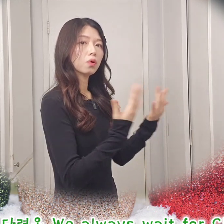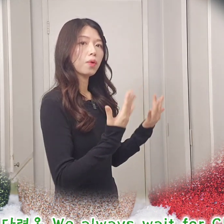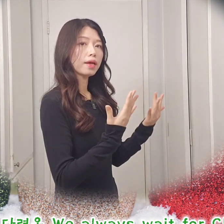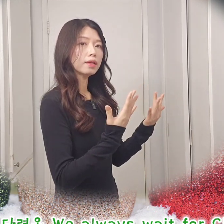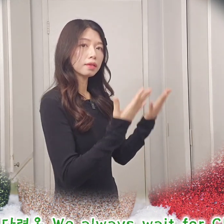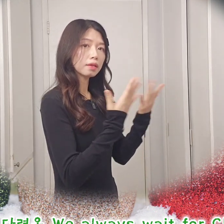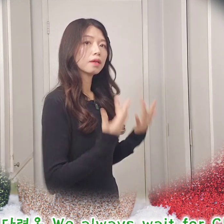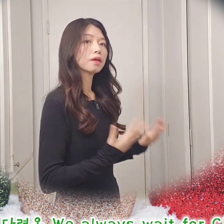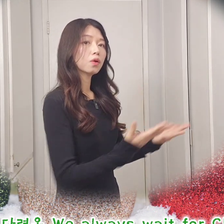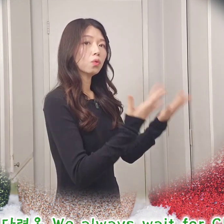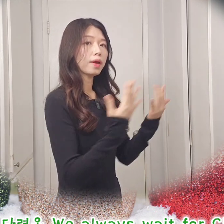wait